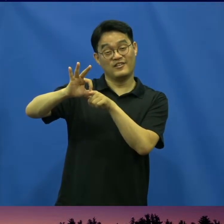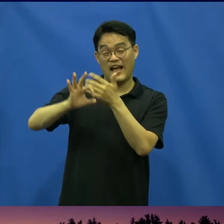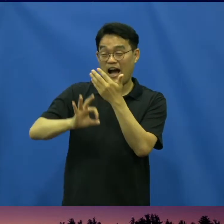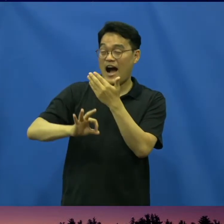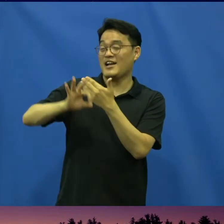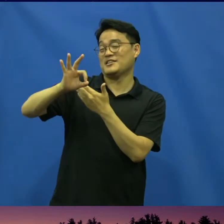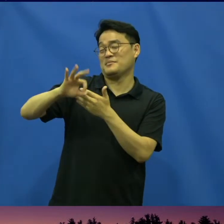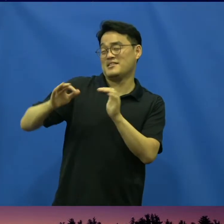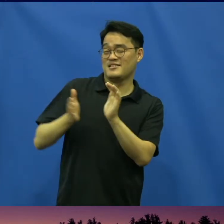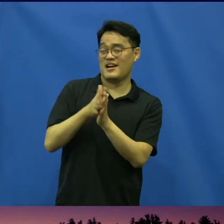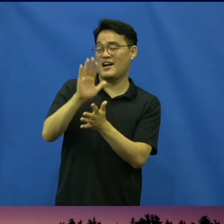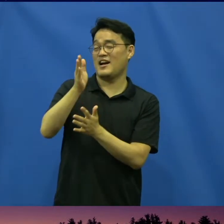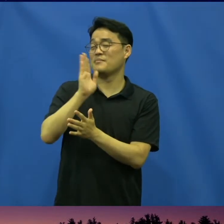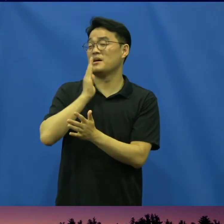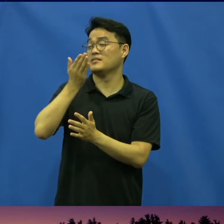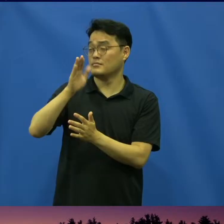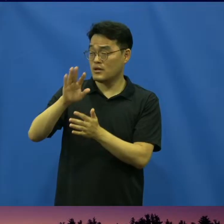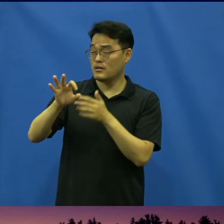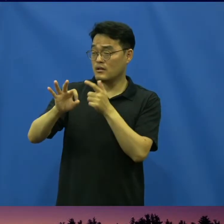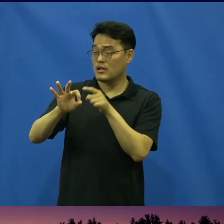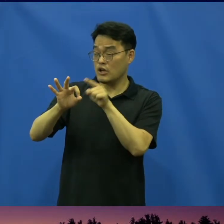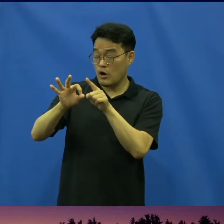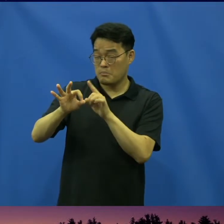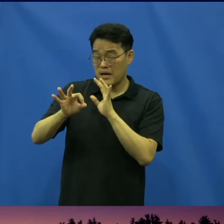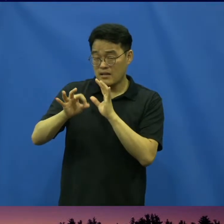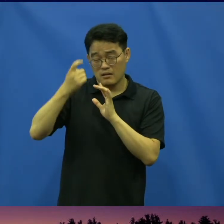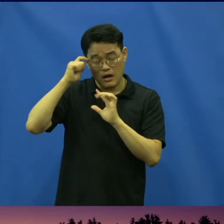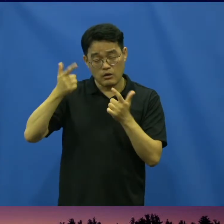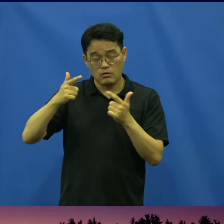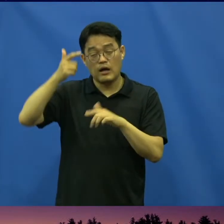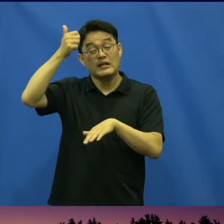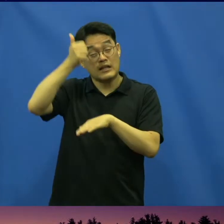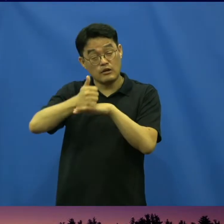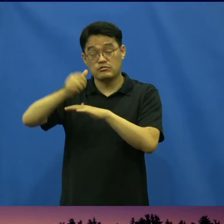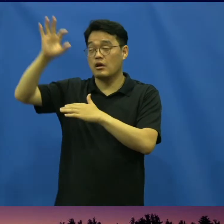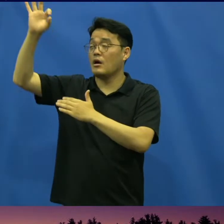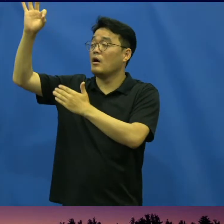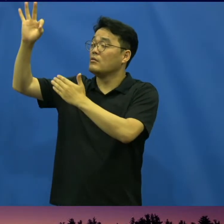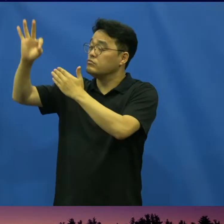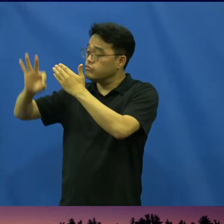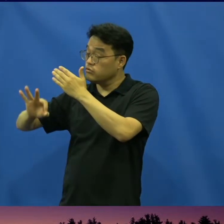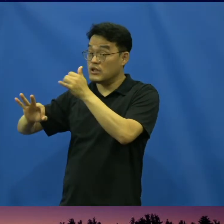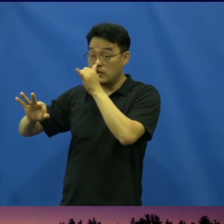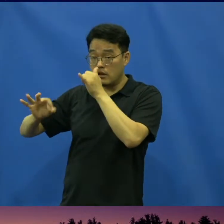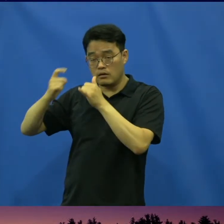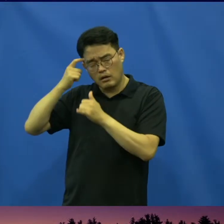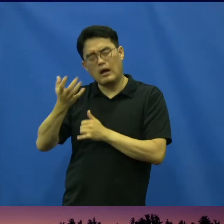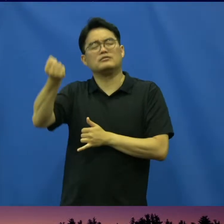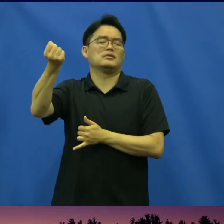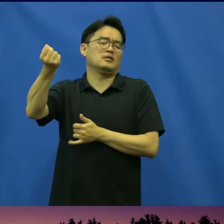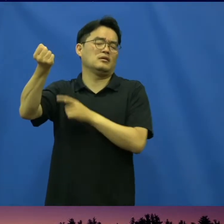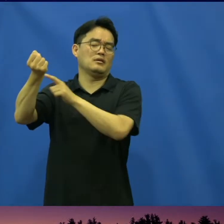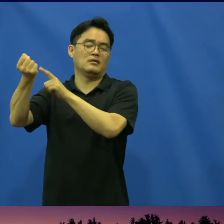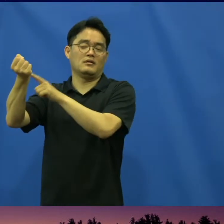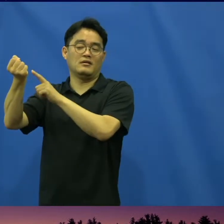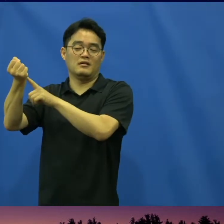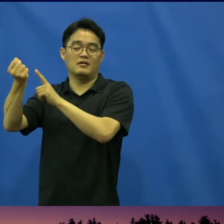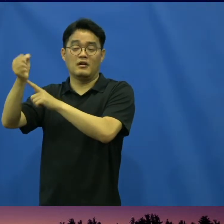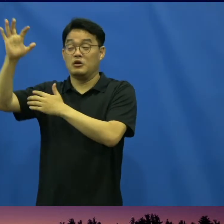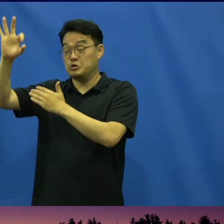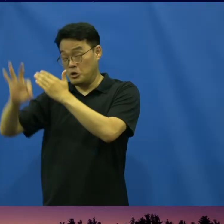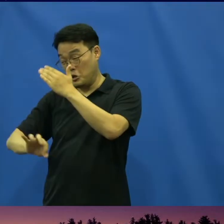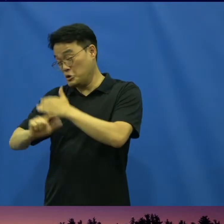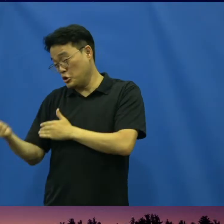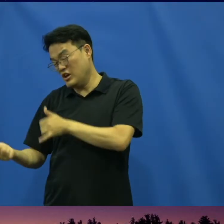노을을 볼 때마다 인생이 또 누구나 화려한 출발을 해요. 그러나 끝은 안타까울 때가 많다는 거. 시작할